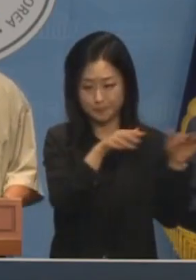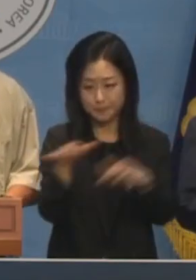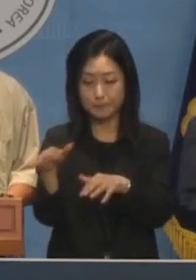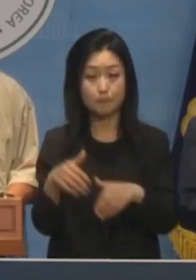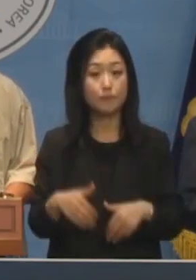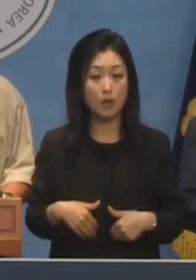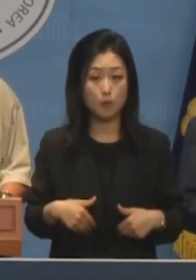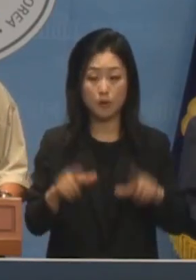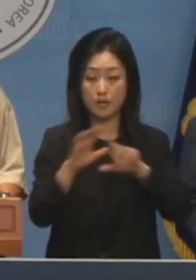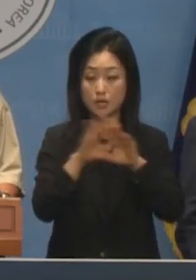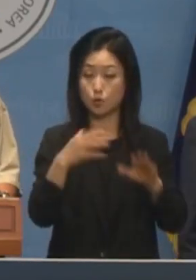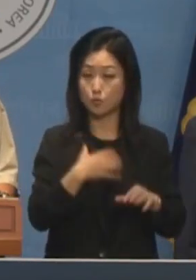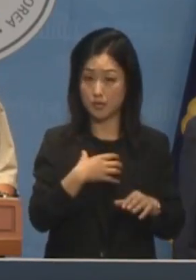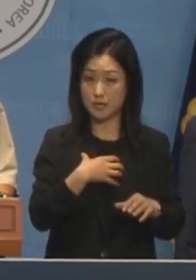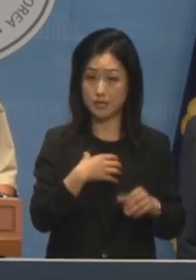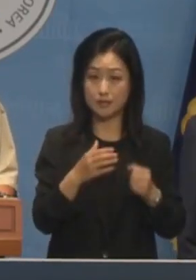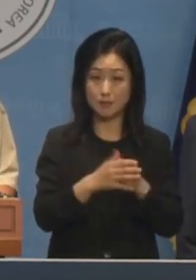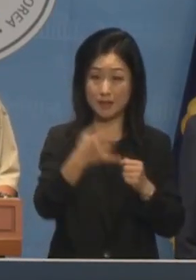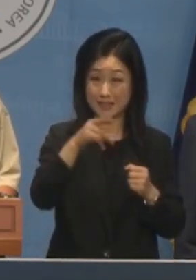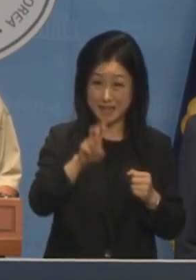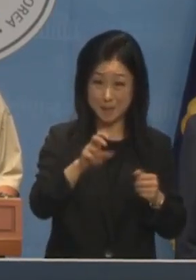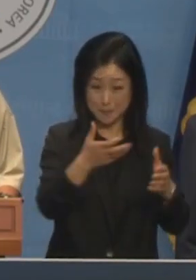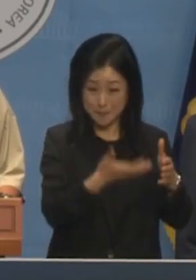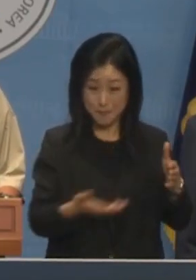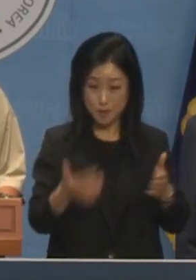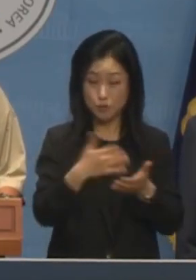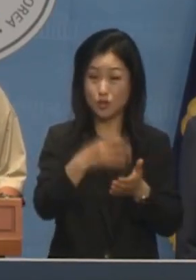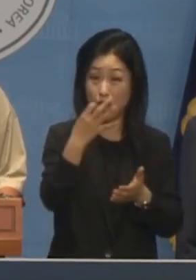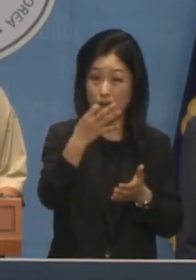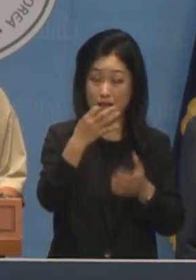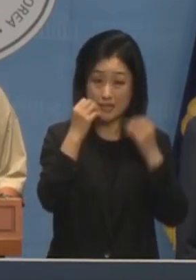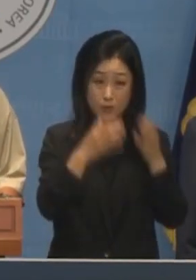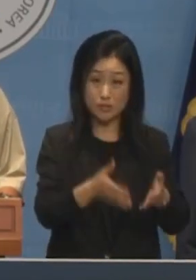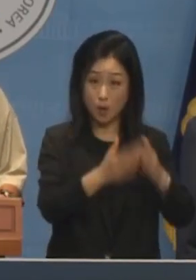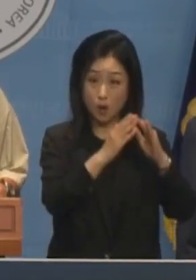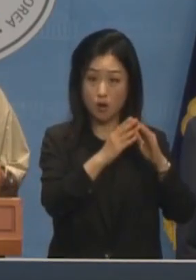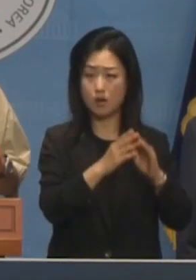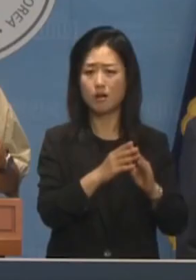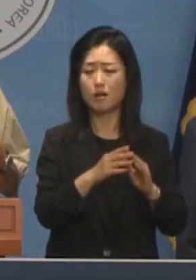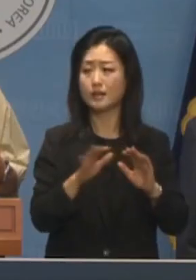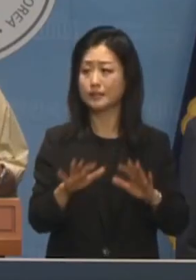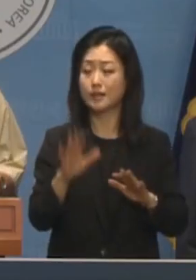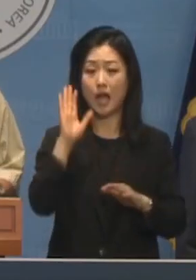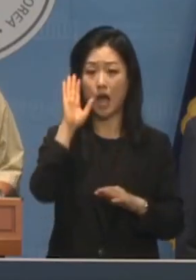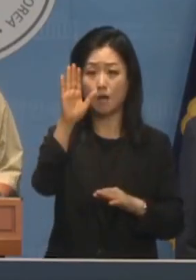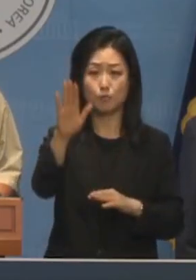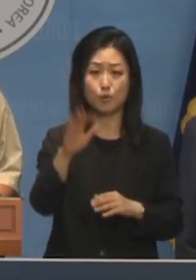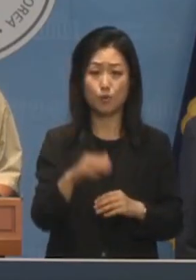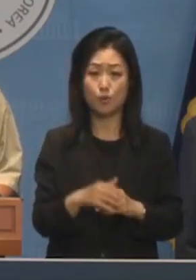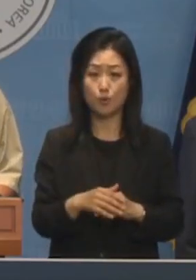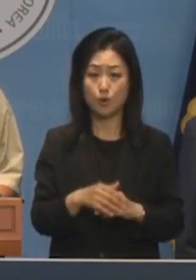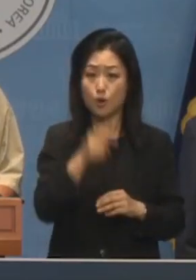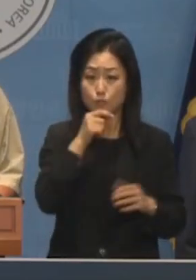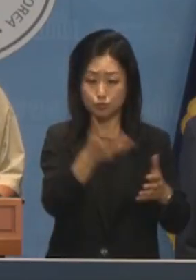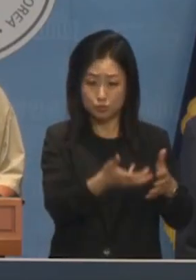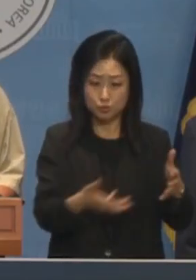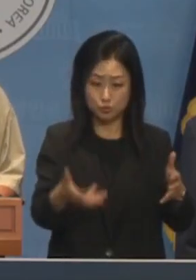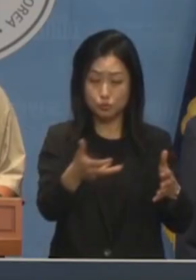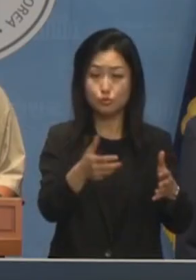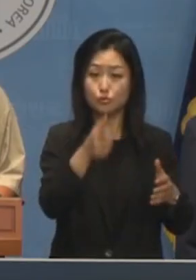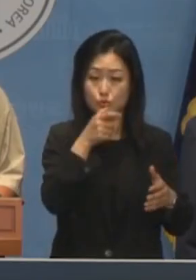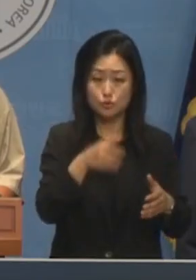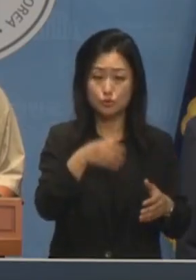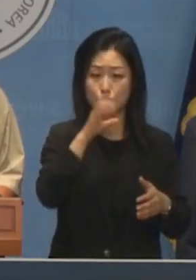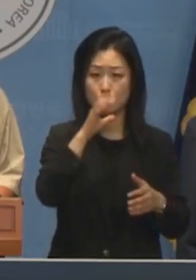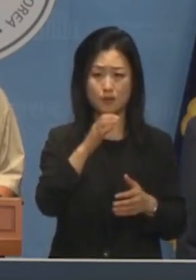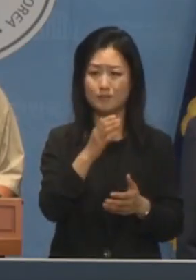대응에 맞춰서 14곳의 댐을 신설한다고 하고 있는데 지금 앞으로 세계적인 추세가 그렇게 표충수를 이용하는 식수원 확보